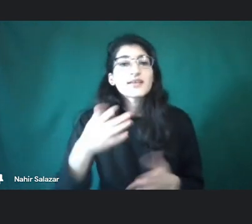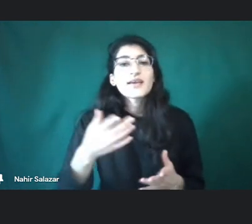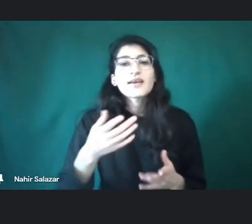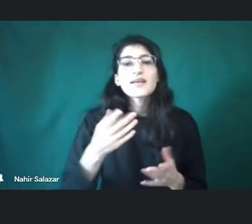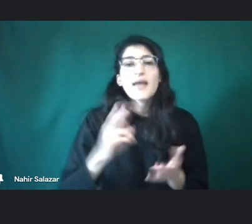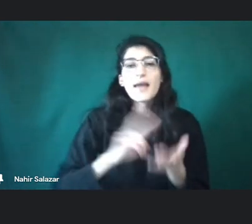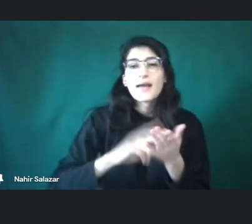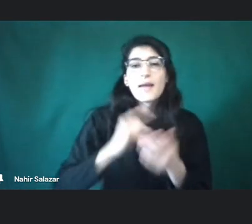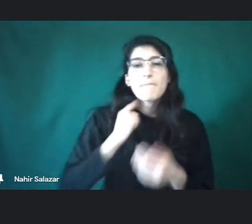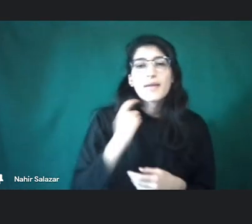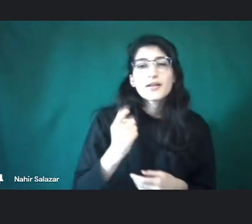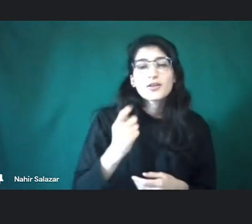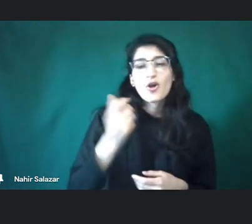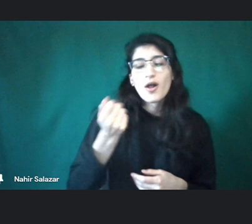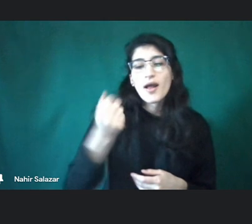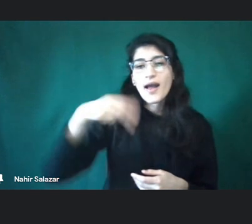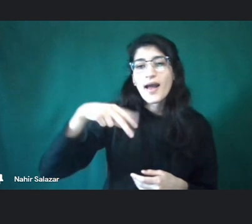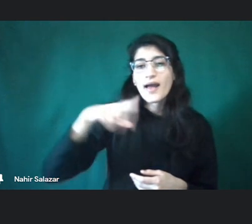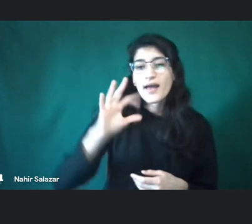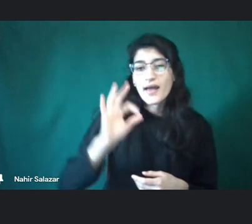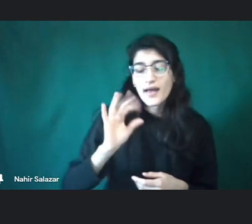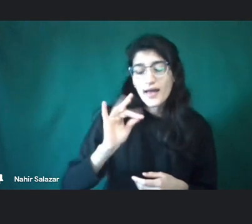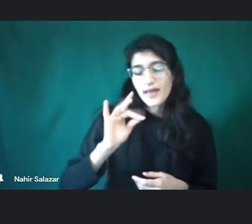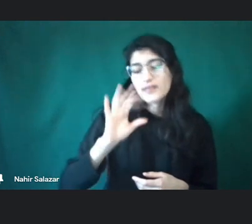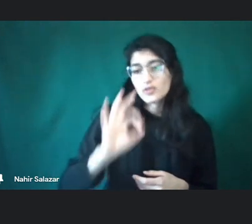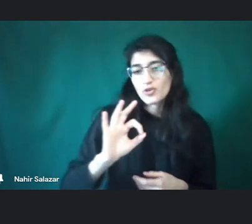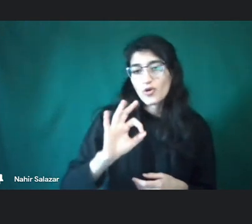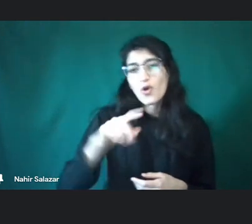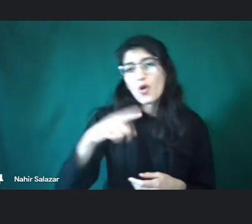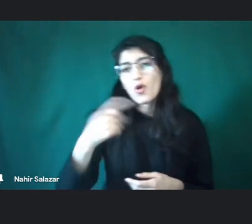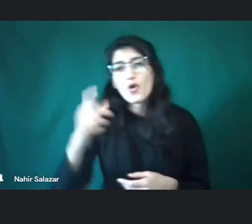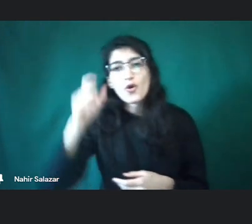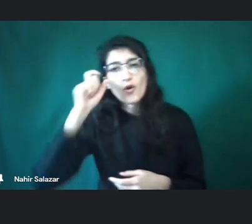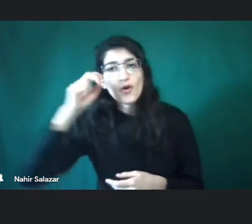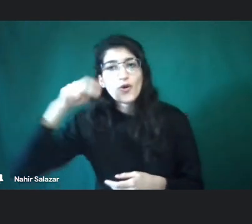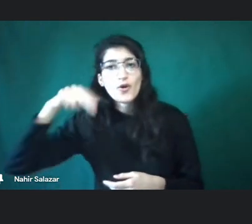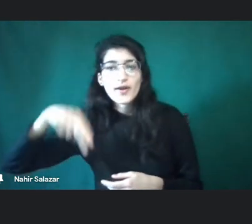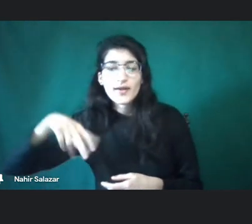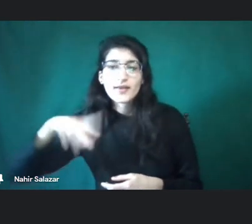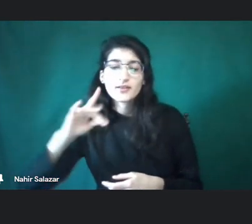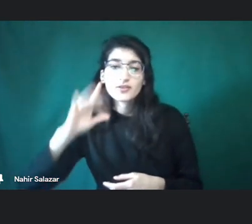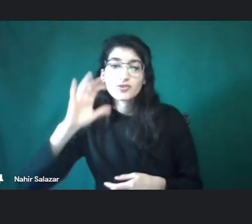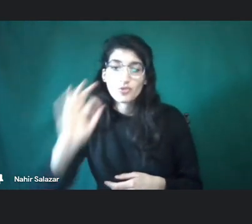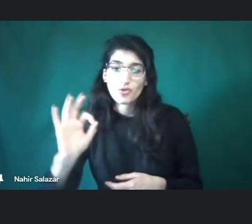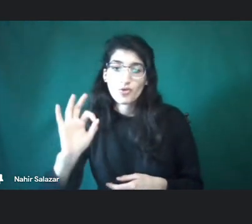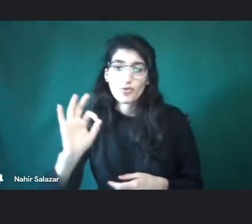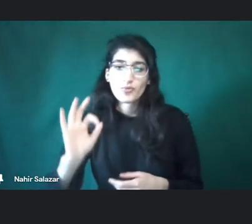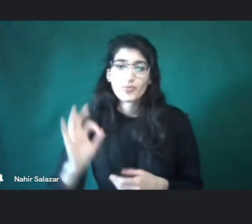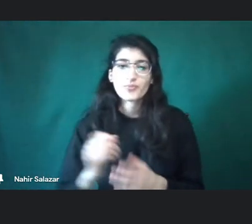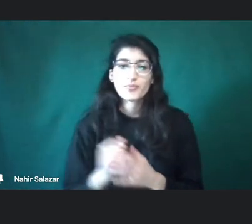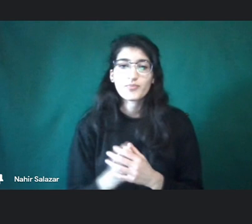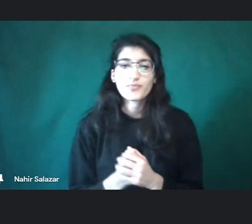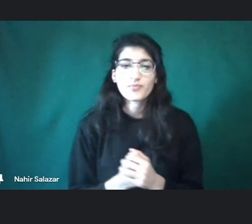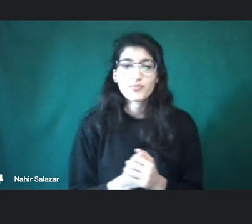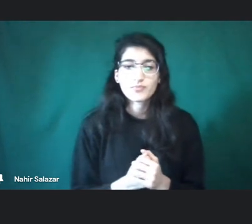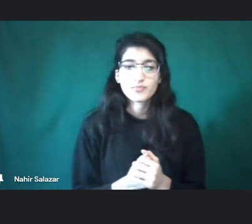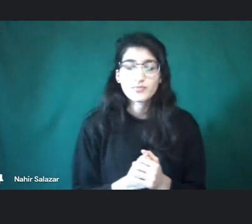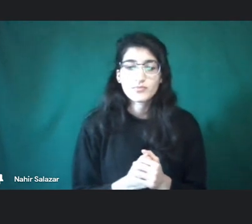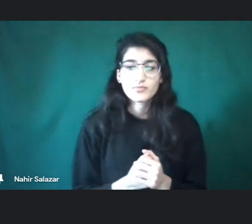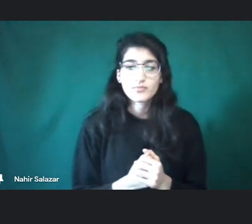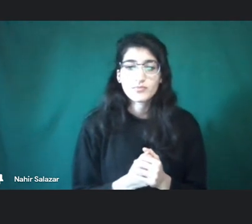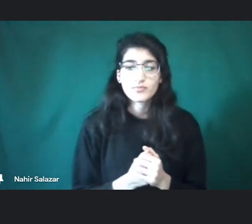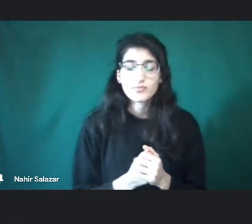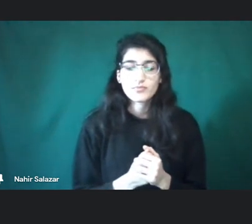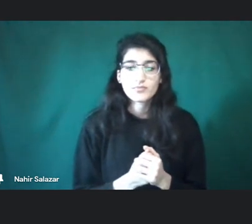idea de inglés en otro momento, lo aprendieron como ese presente continuo, ¿sí? Como parte de la frase verbal, ¿sí?